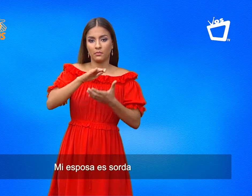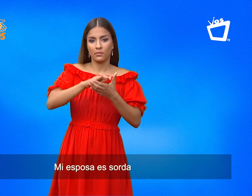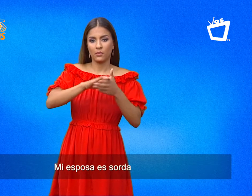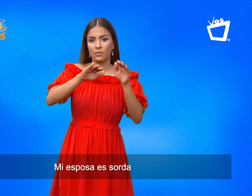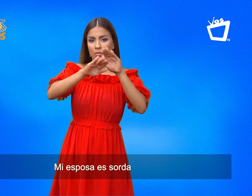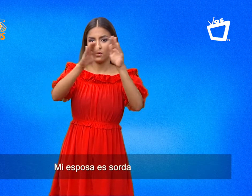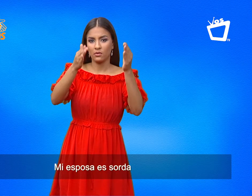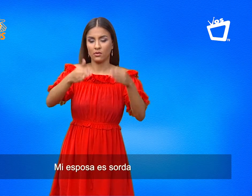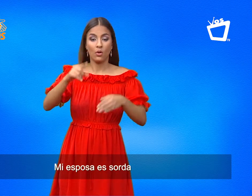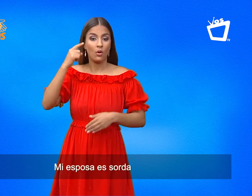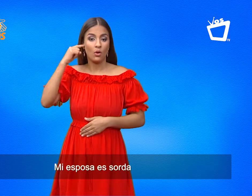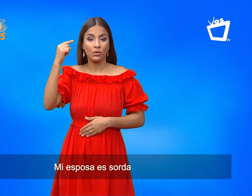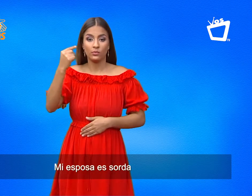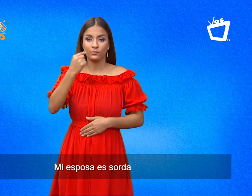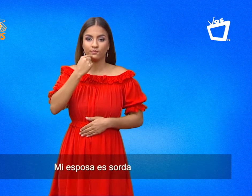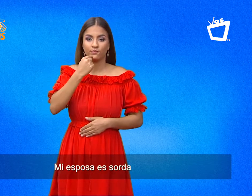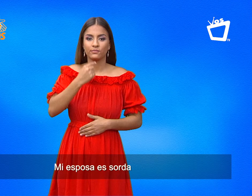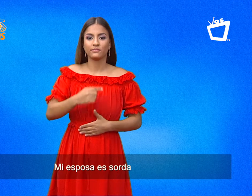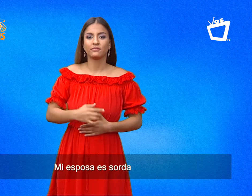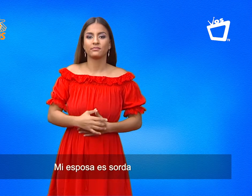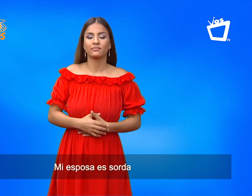mi esposa es sorda